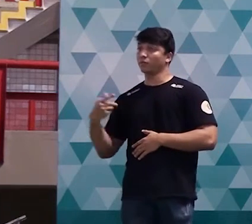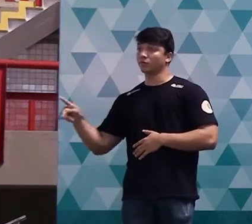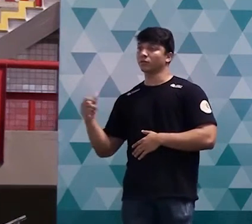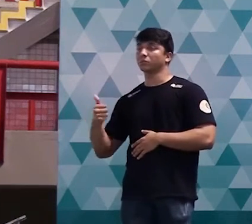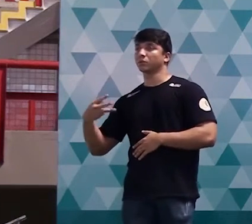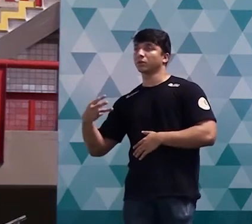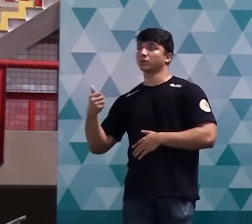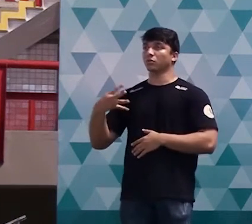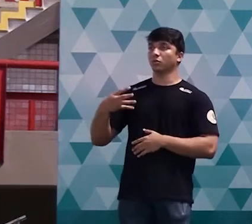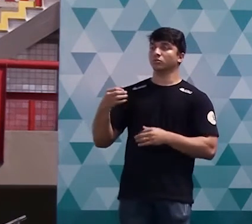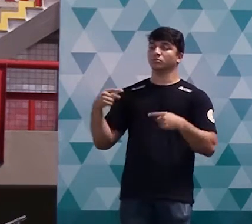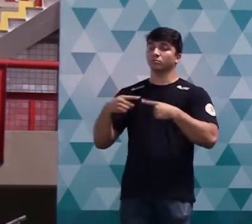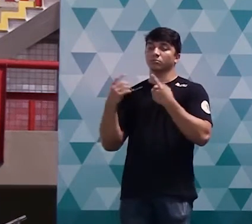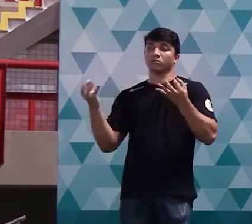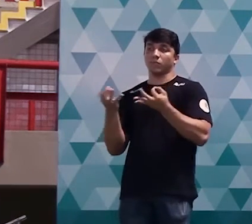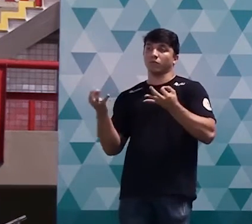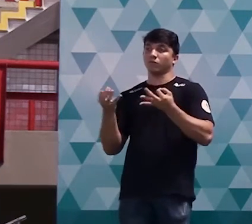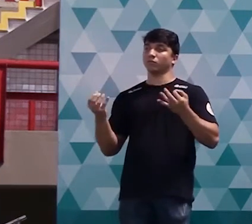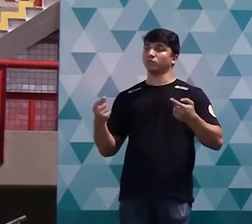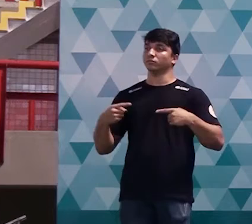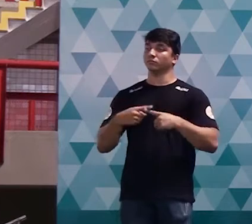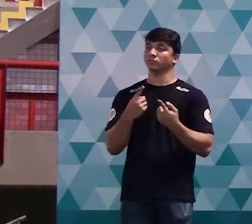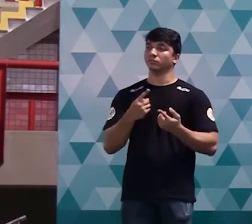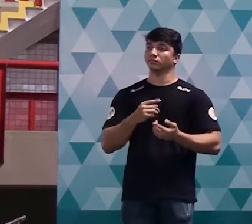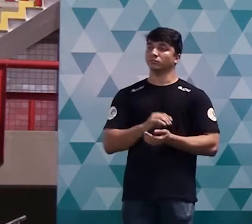13, 14, pronto, é o casamento perfeito.